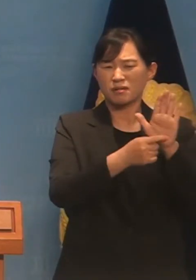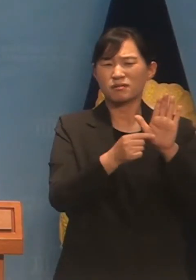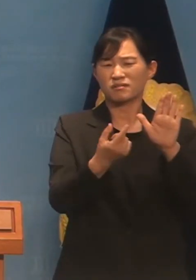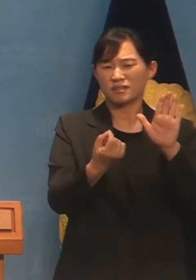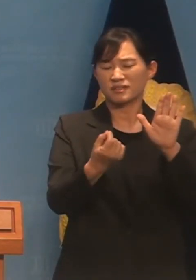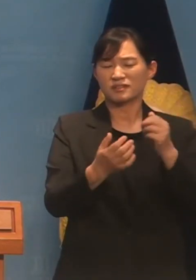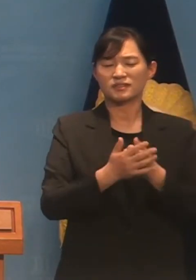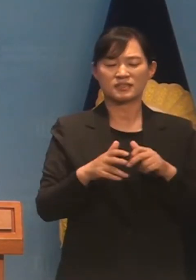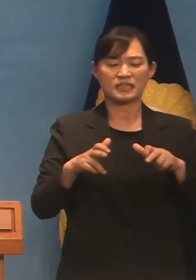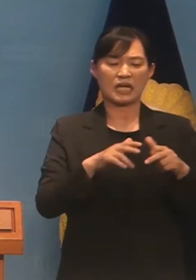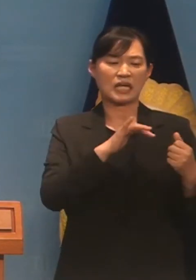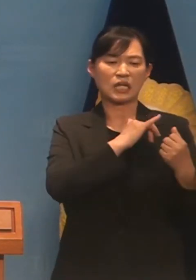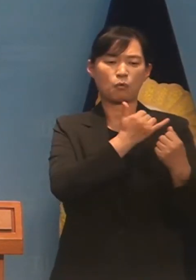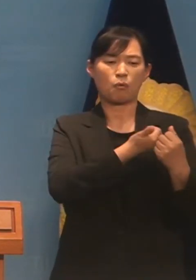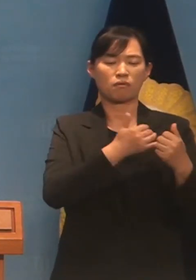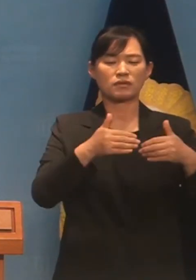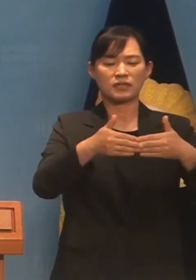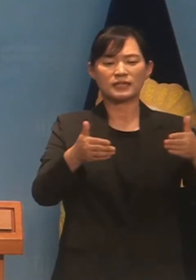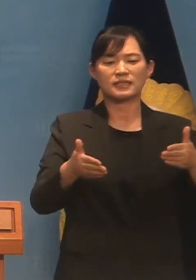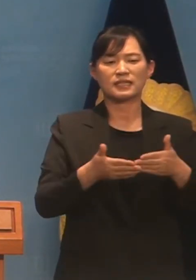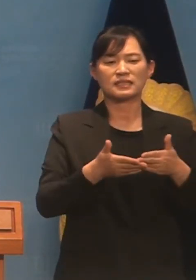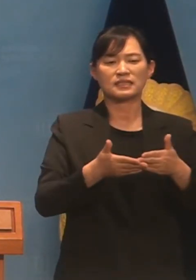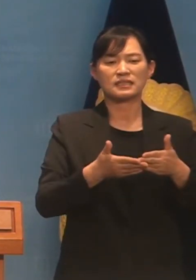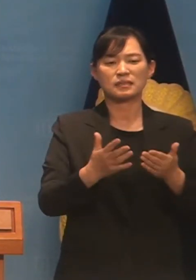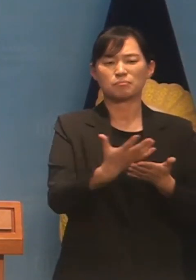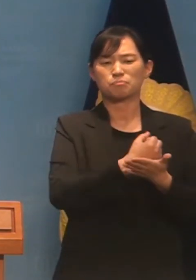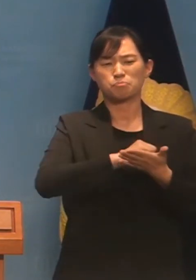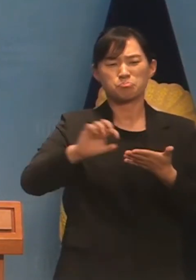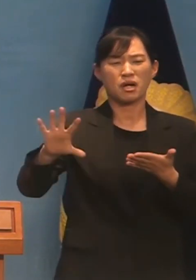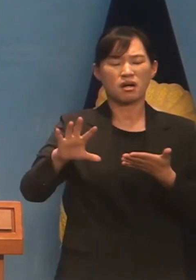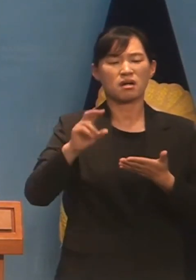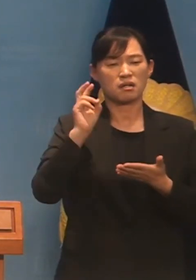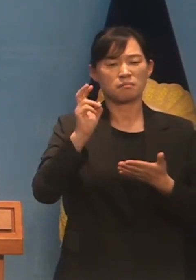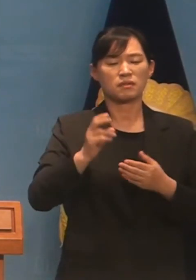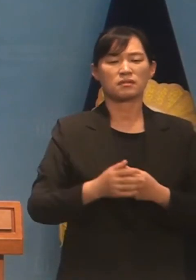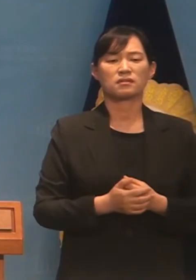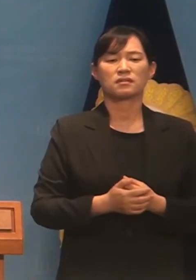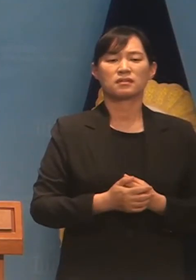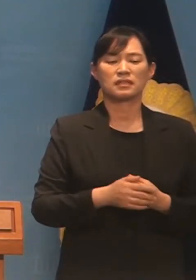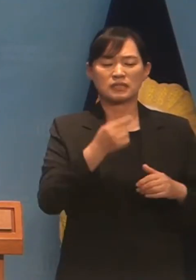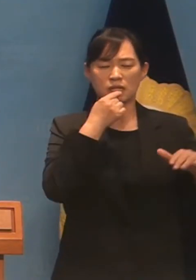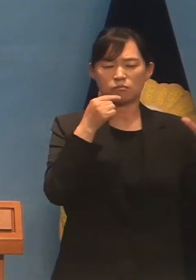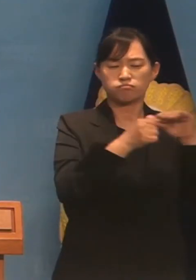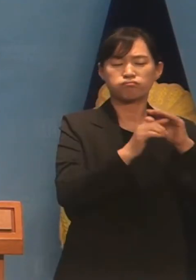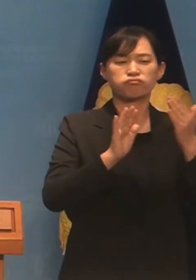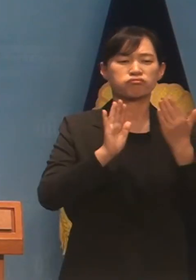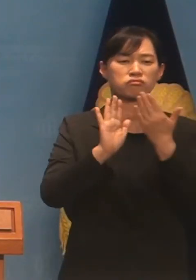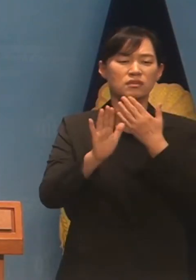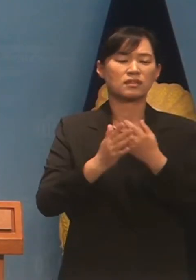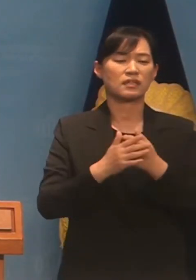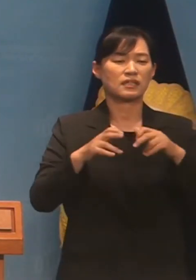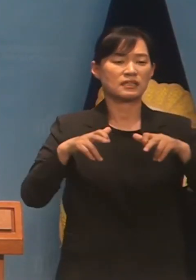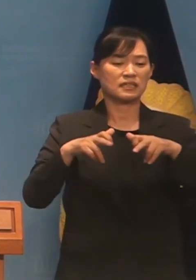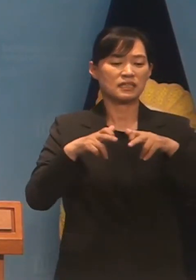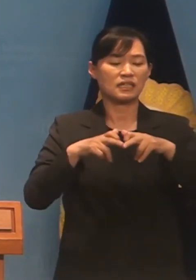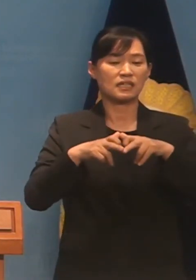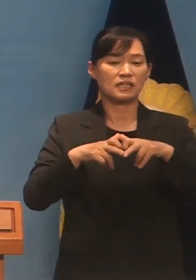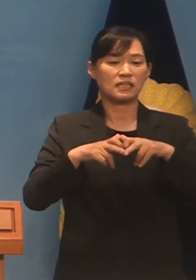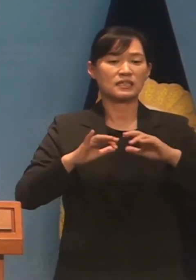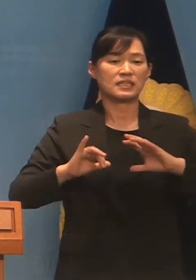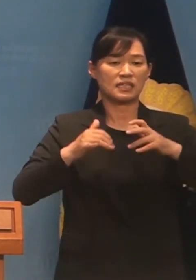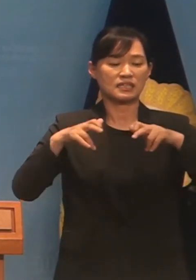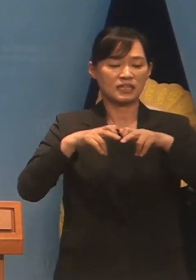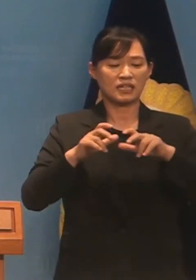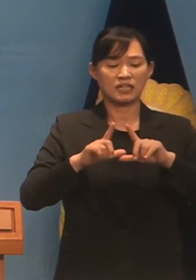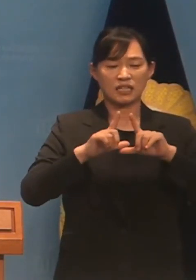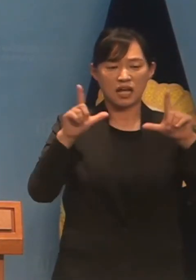장애인 인권단체는 처참한 수고 대상이 되었을 것입니다. 계엄 직후 세계 장애인의 날을